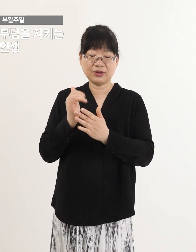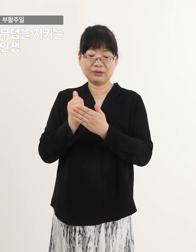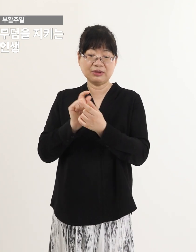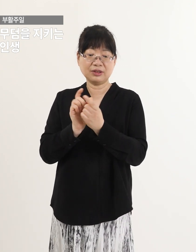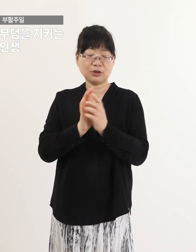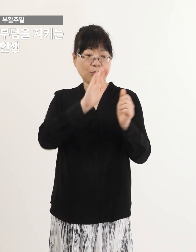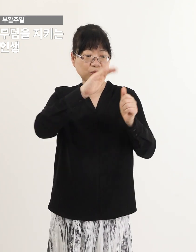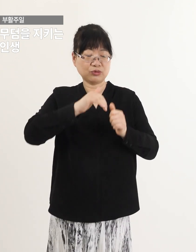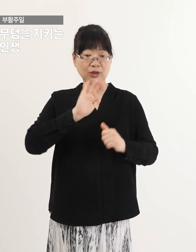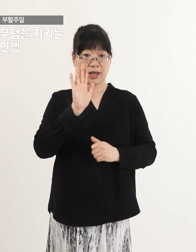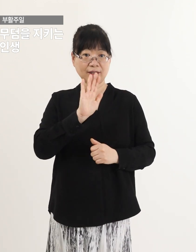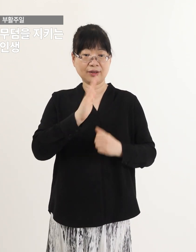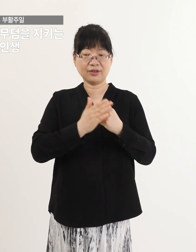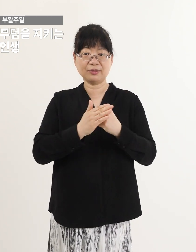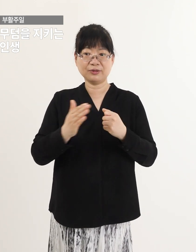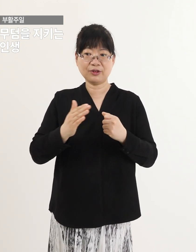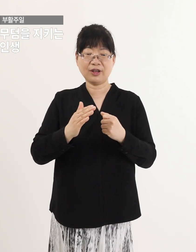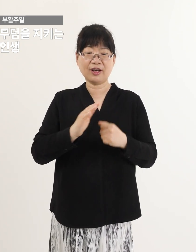12제자와는 그래서 확연히